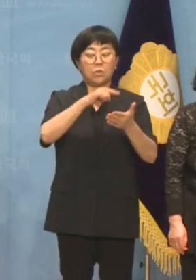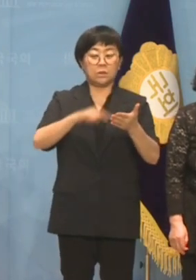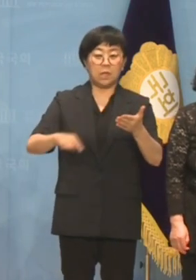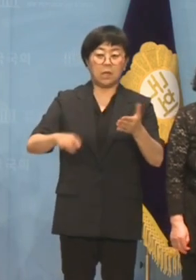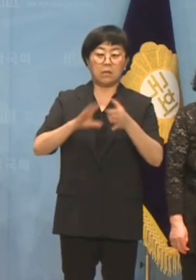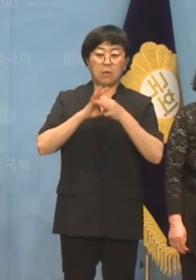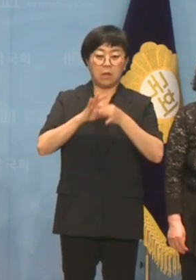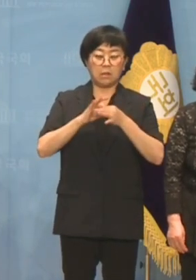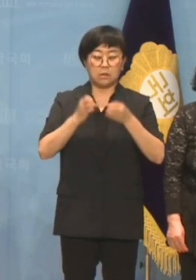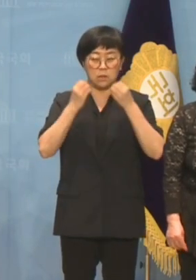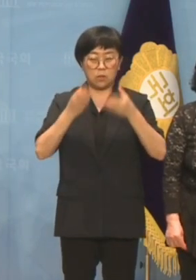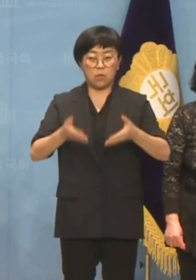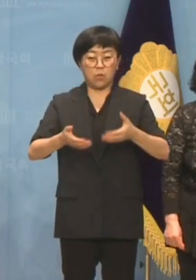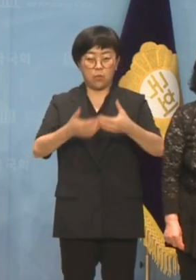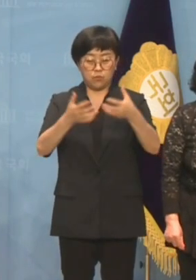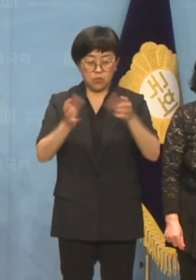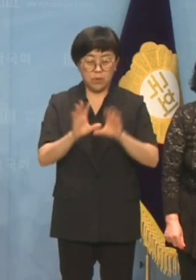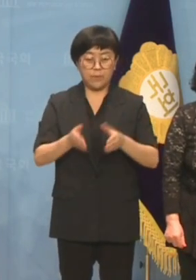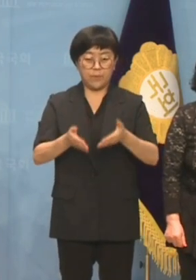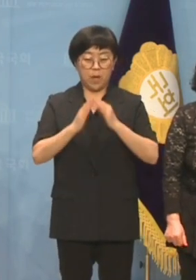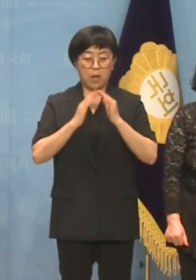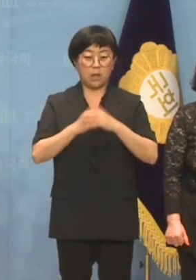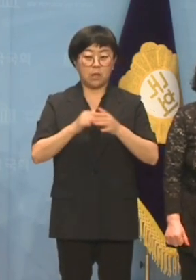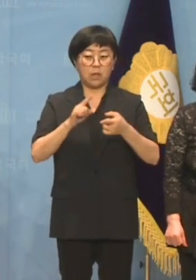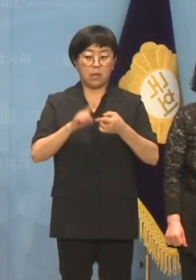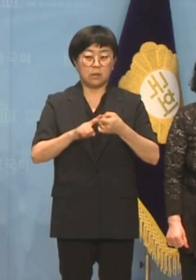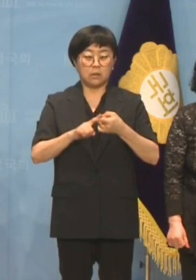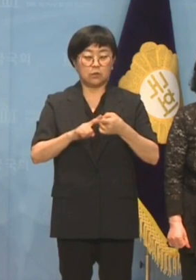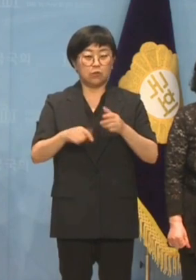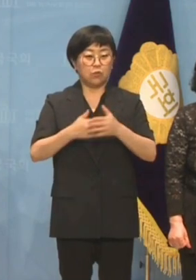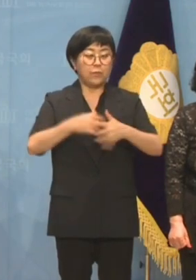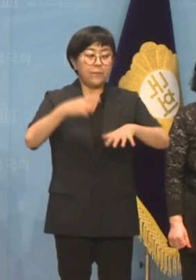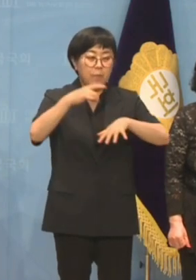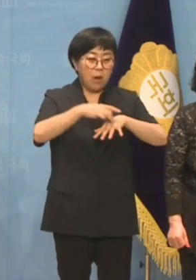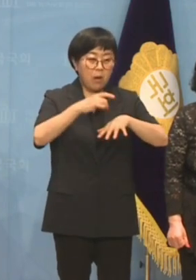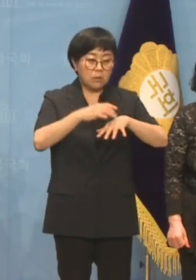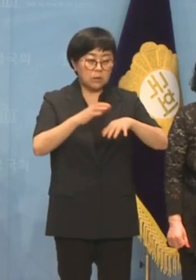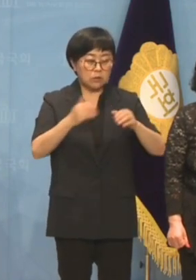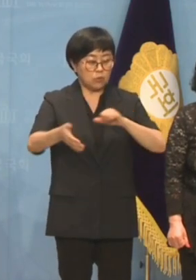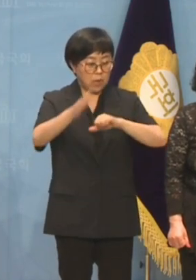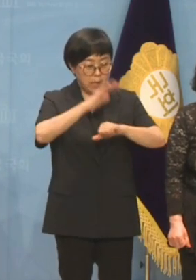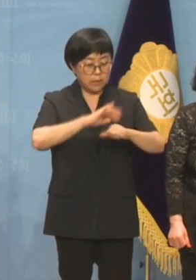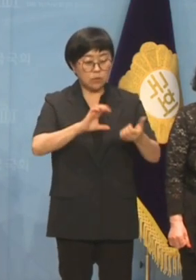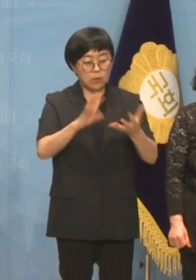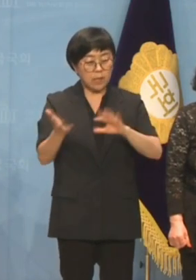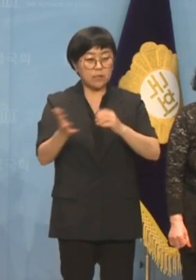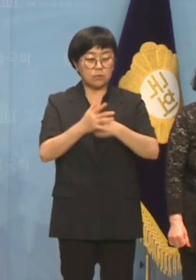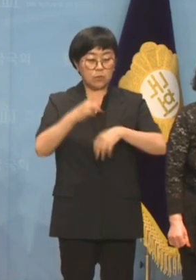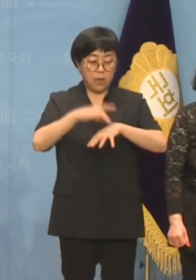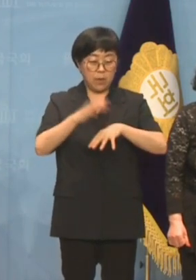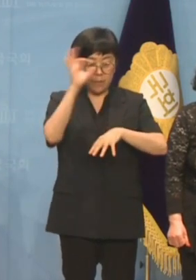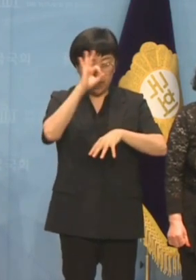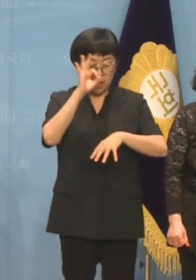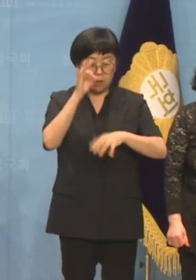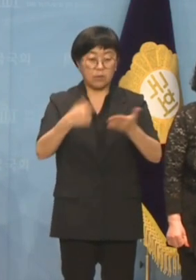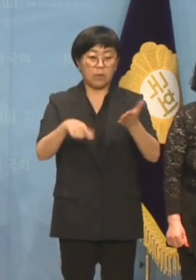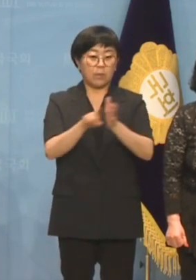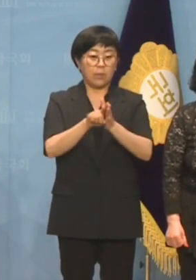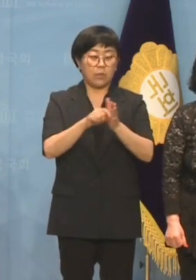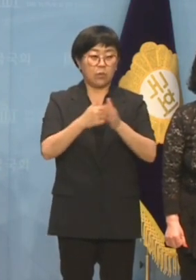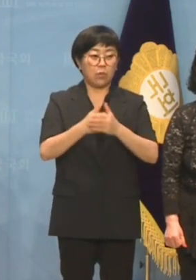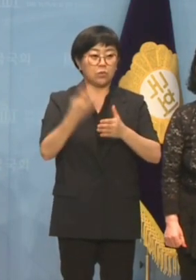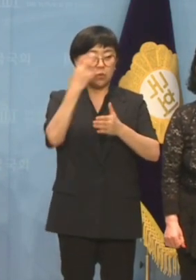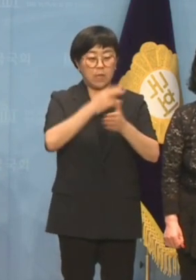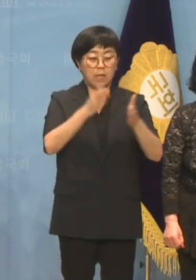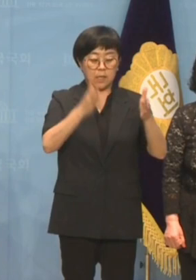보상심의위원회 신설, 유해의 조사 발굴, 과거사 연구재단 설립, 조사기간